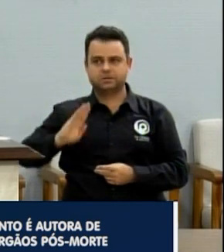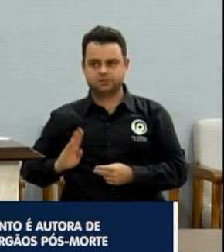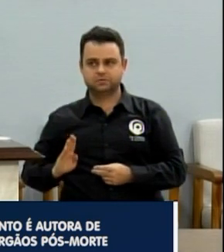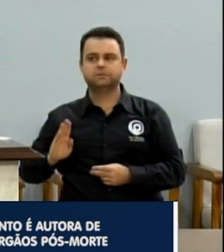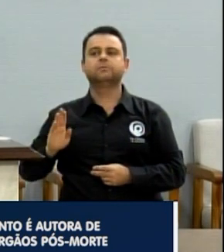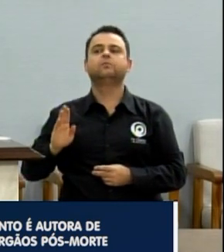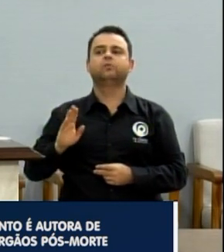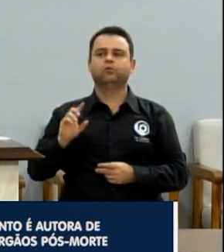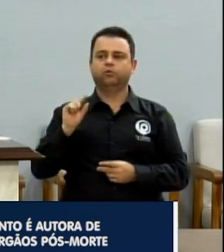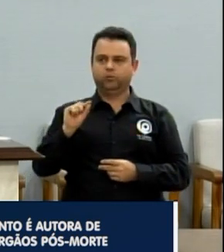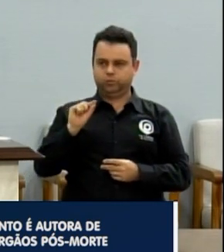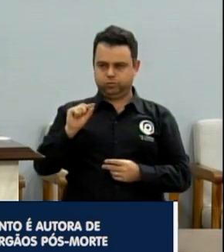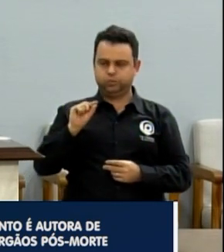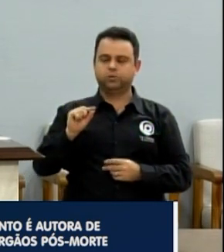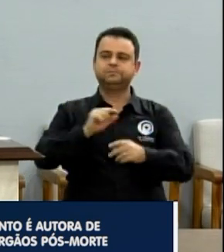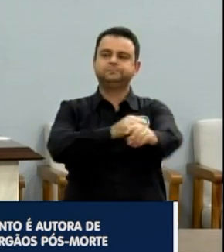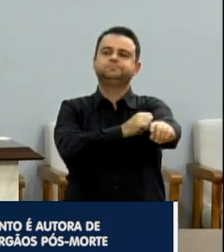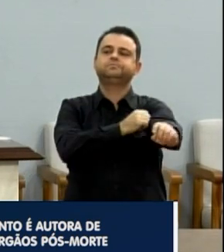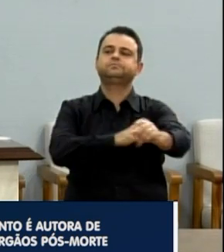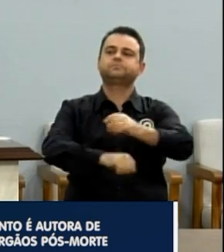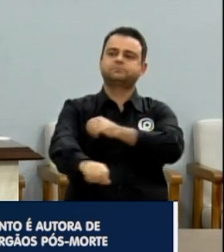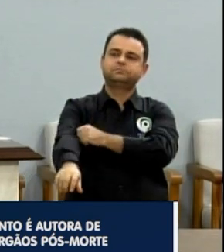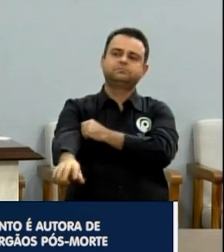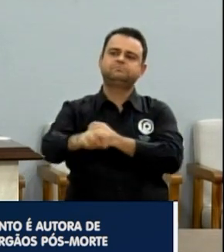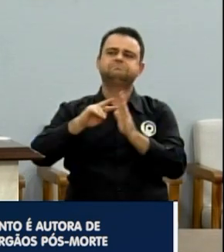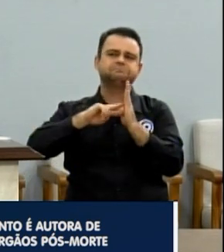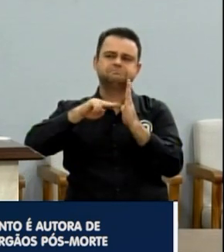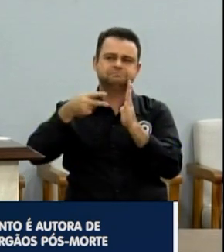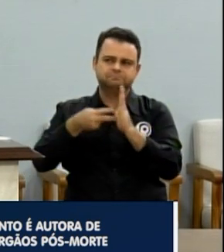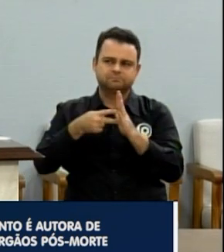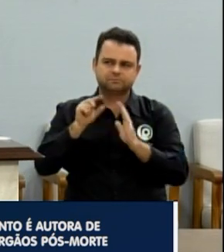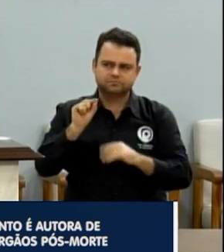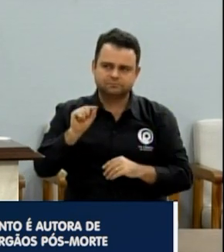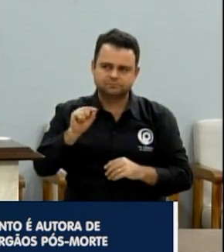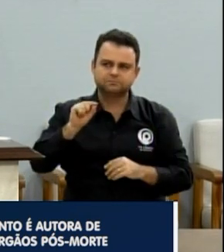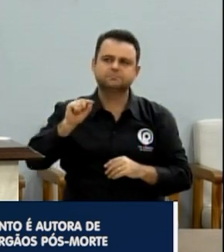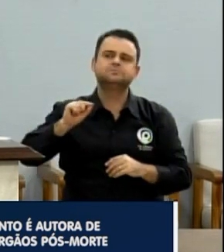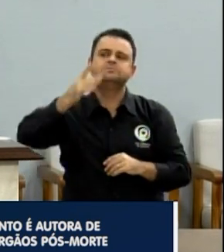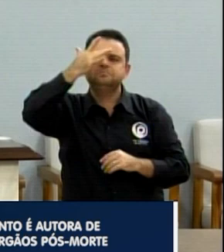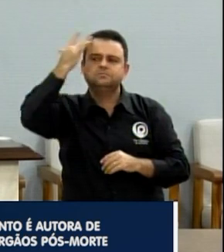o consentimento presumido? Significa que toda a população era